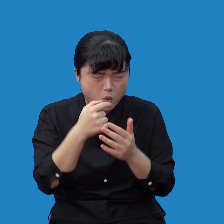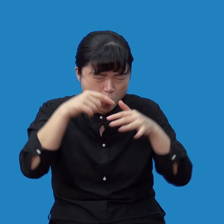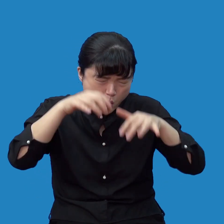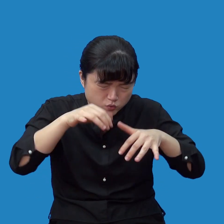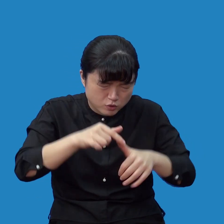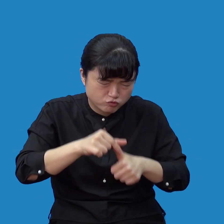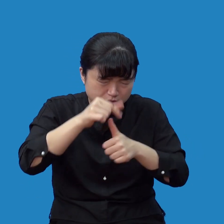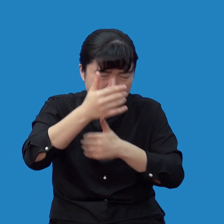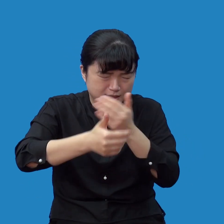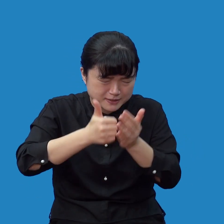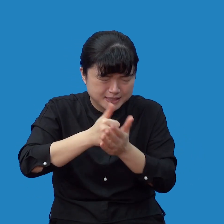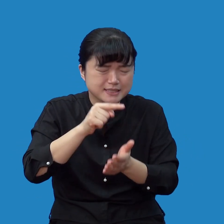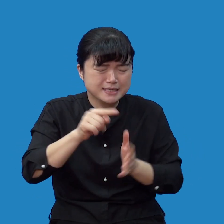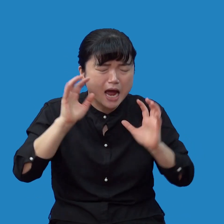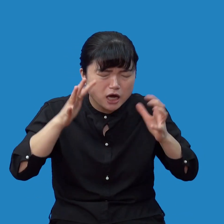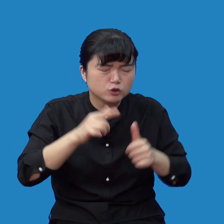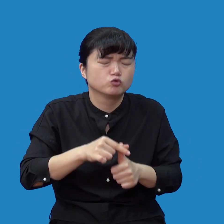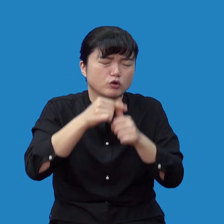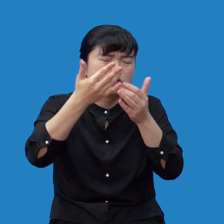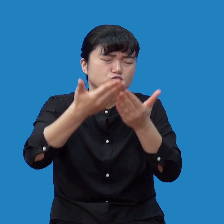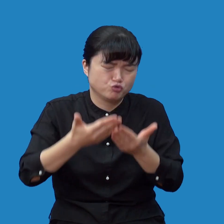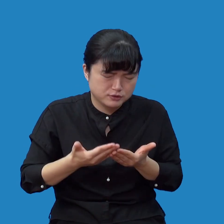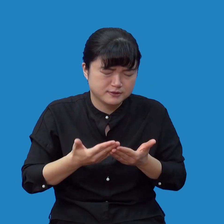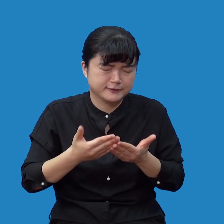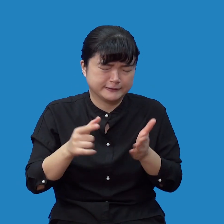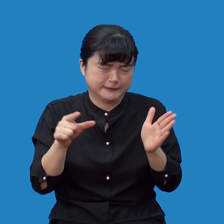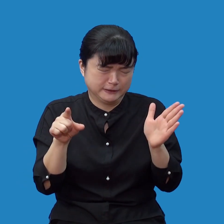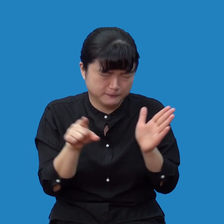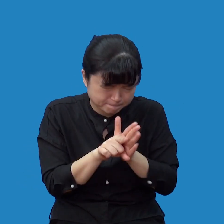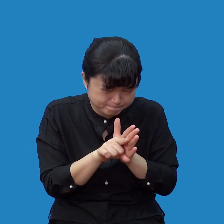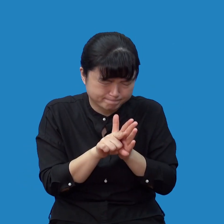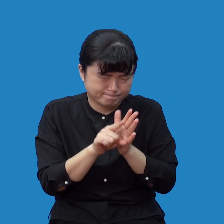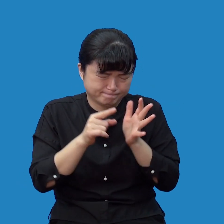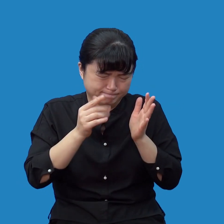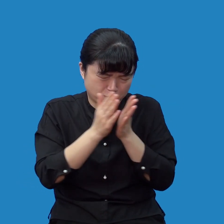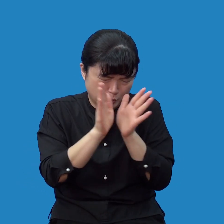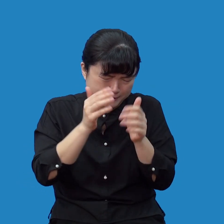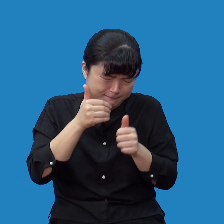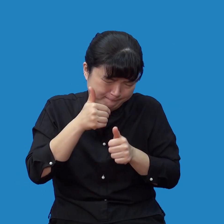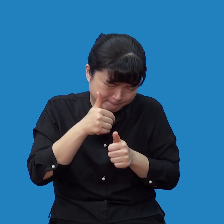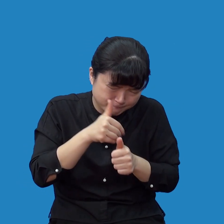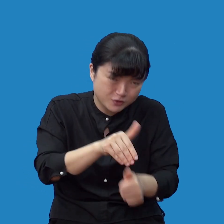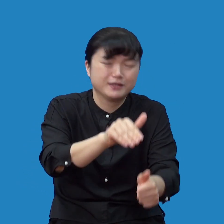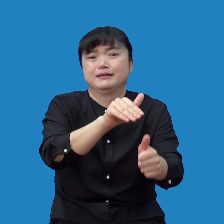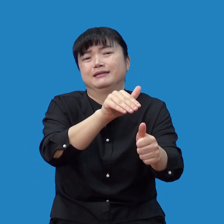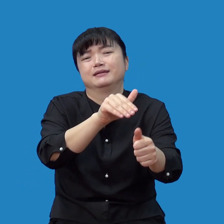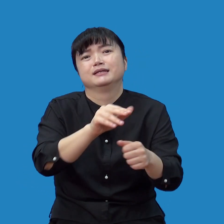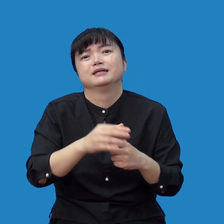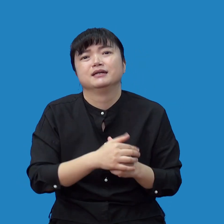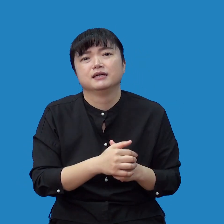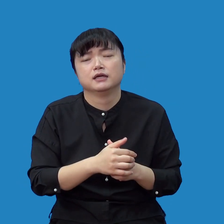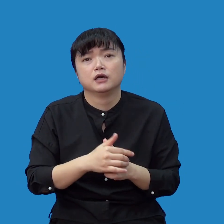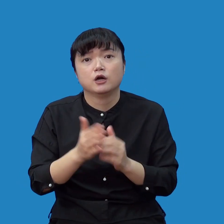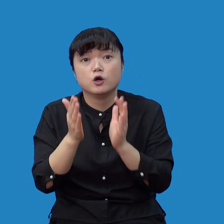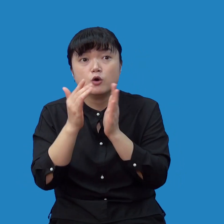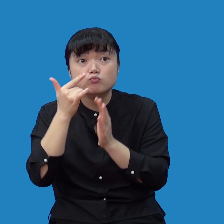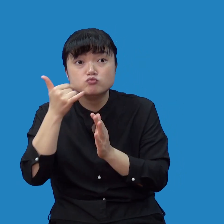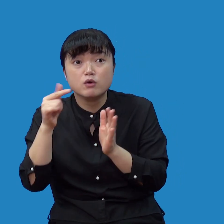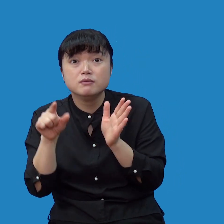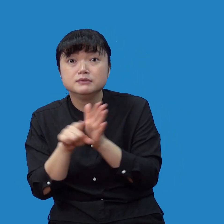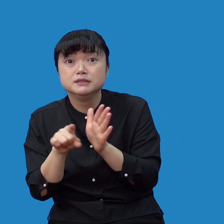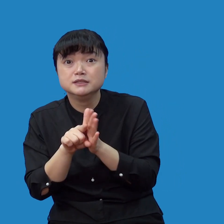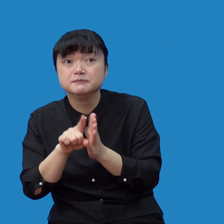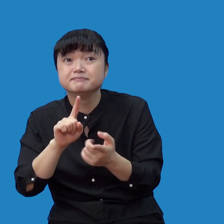아이도 구원해 주실 거라고 신뢰하면서 떠나보내는 것입니다. 이 부모의 믿음에 대해서 하나님이